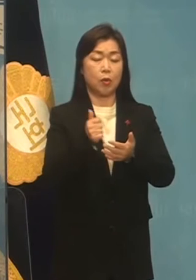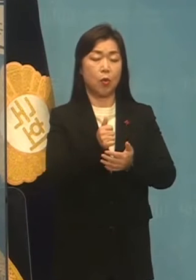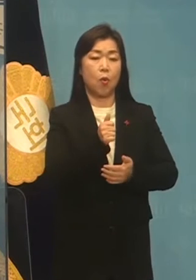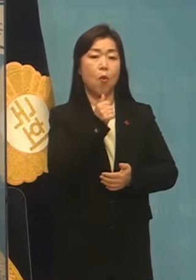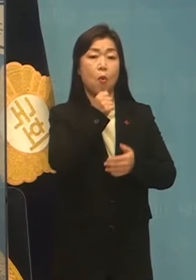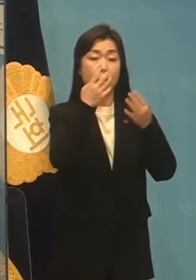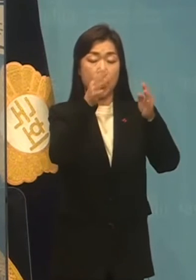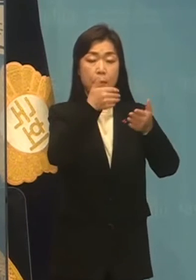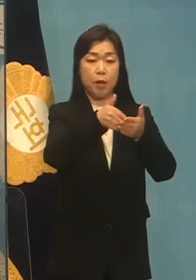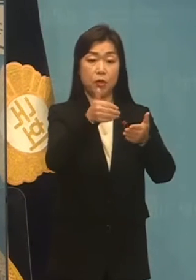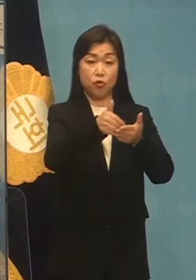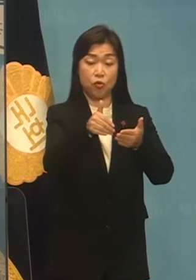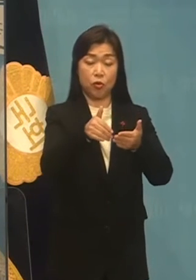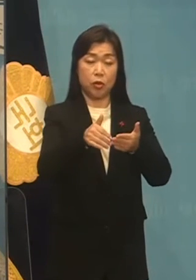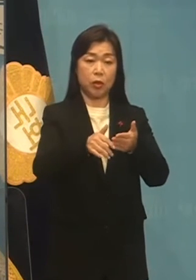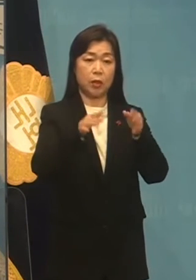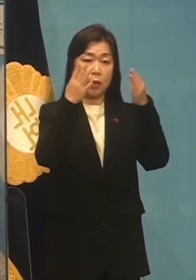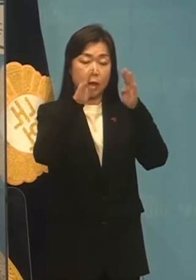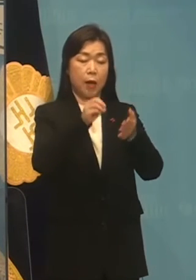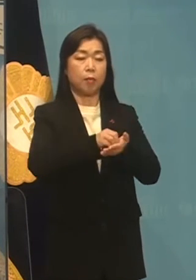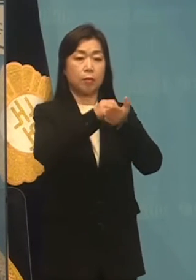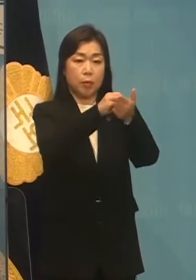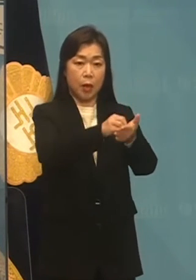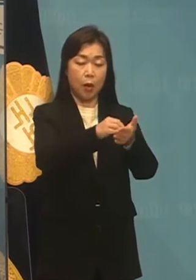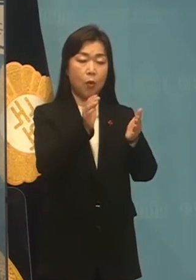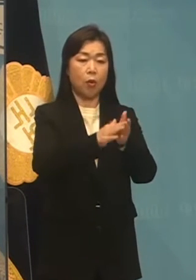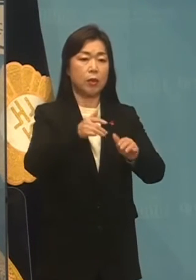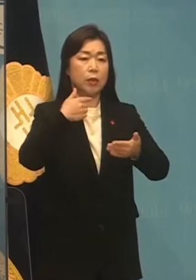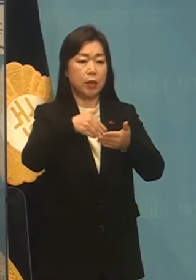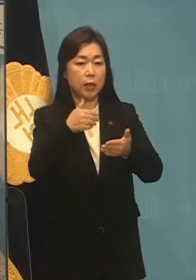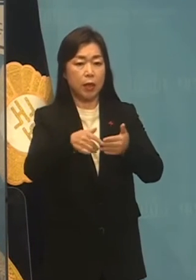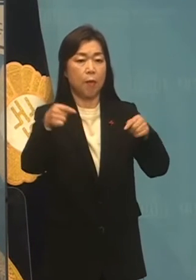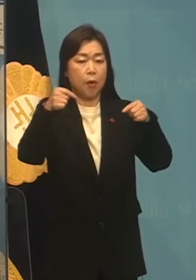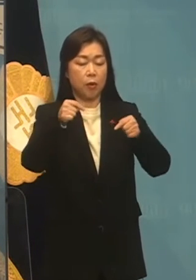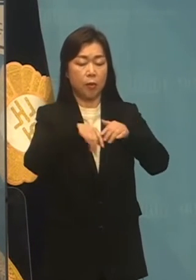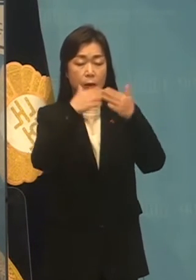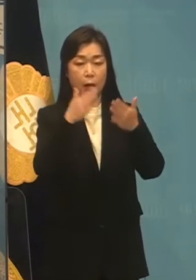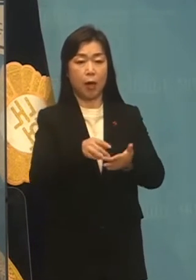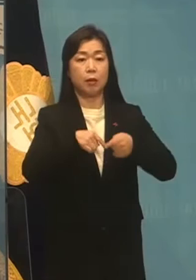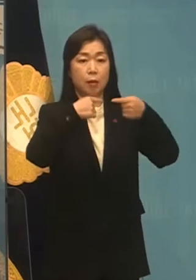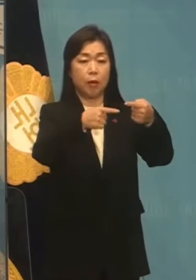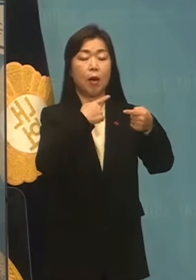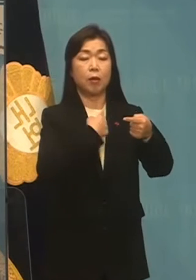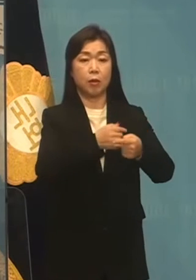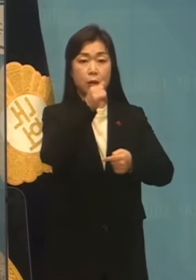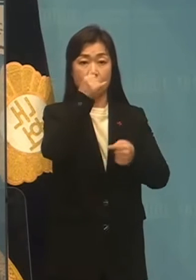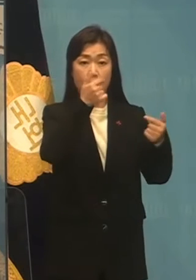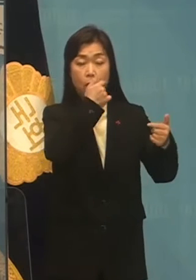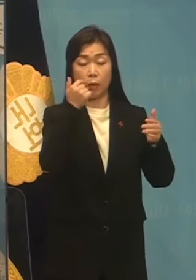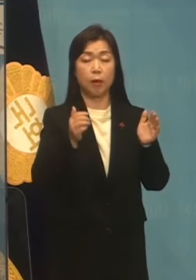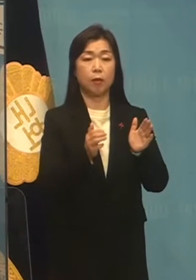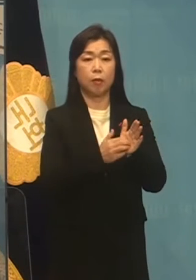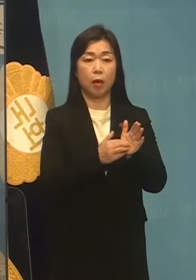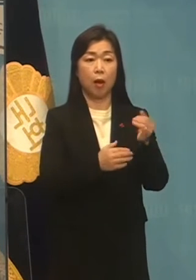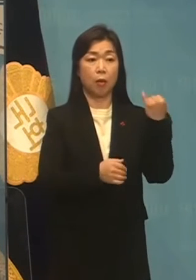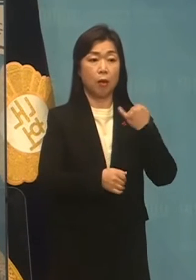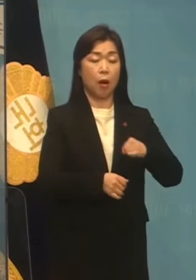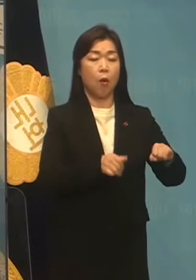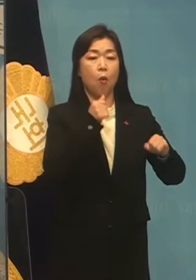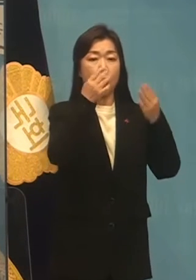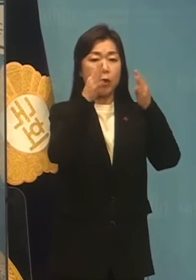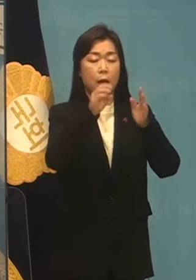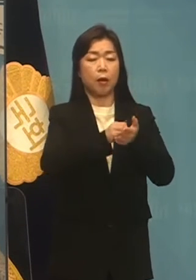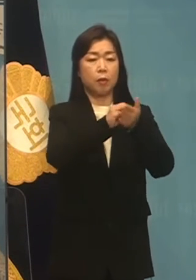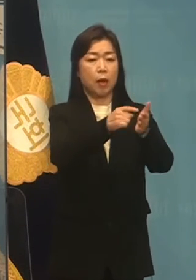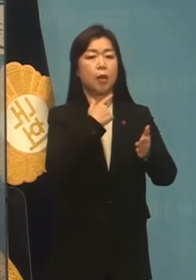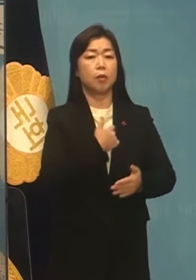5일 실기시험과 면접시험에 모두 참여한 것으로 드러났습니다. 딸이 홍대 입시에 응시조차 하지